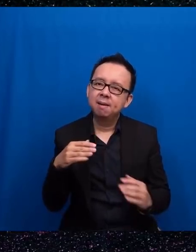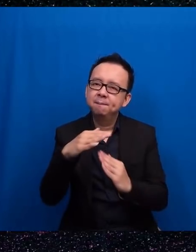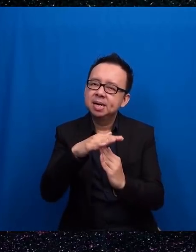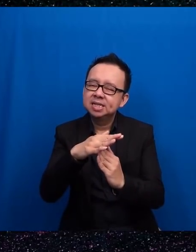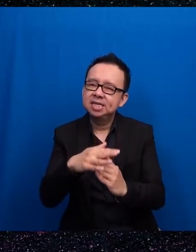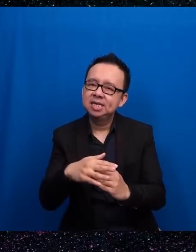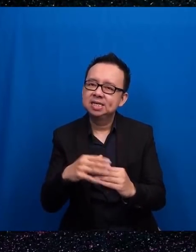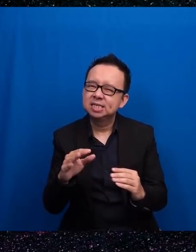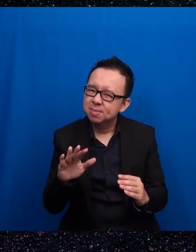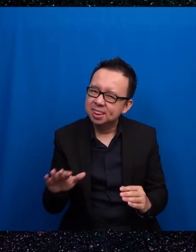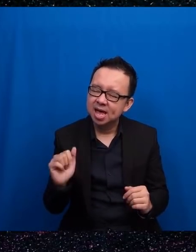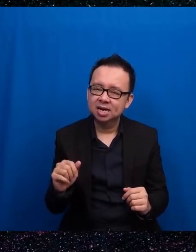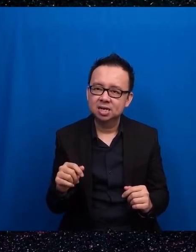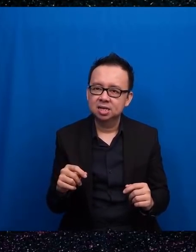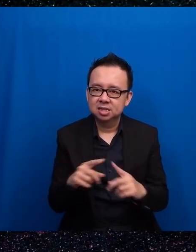sampai tujuan.